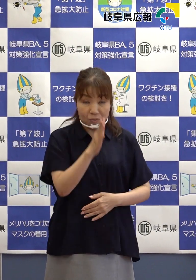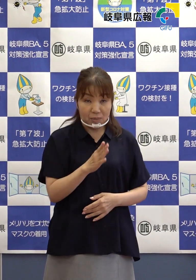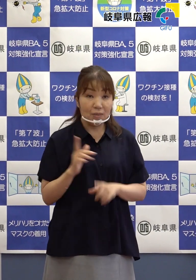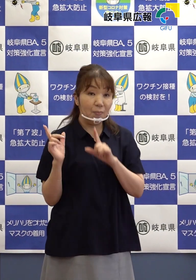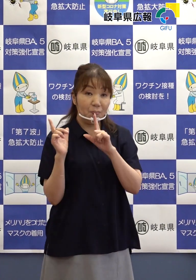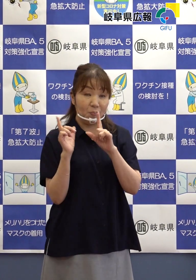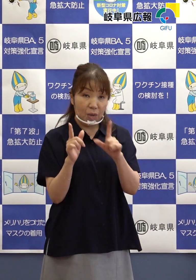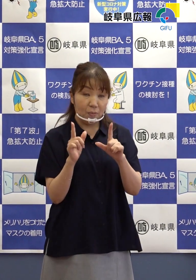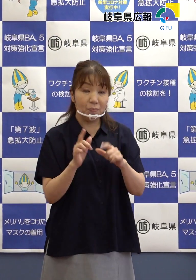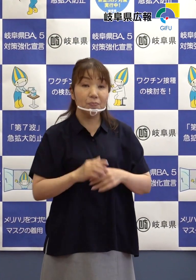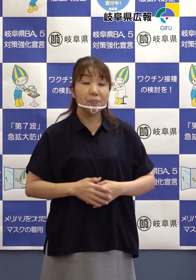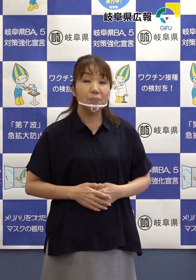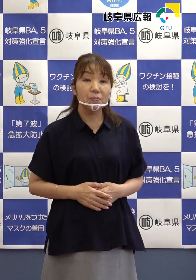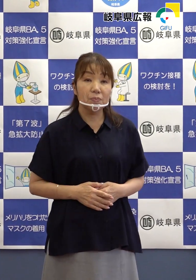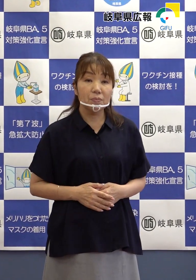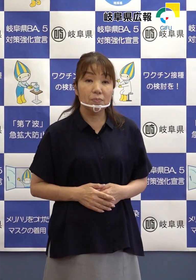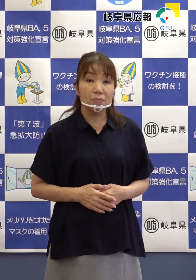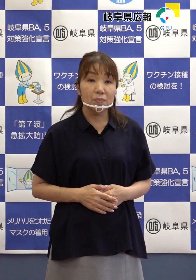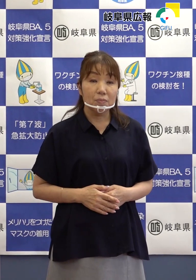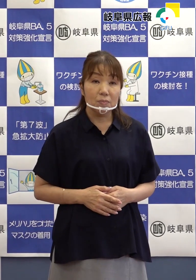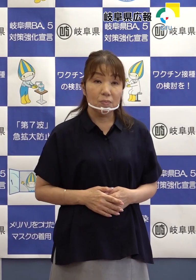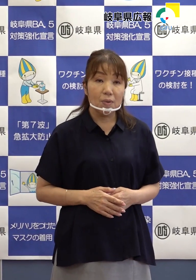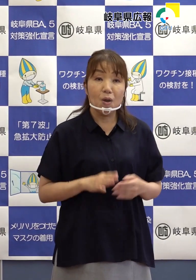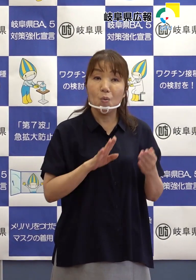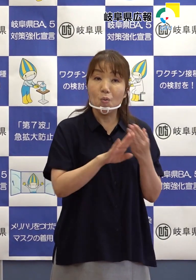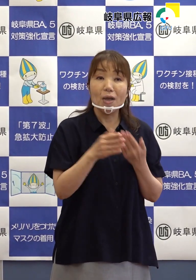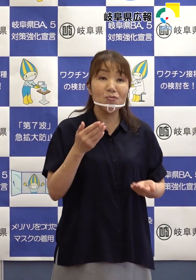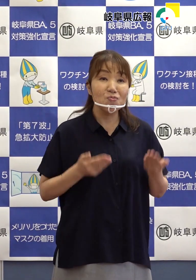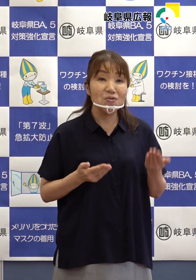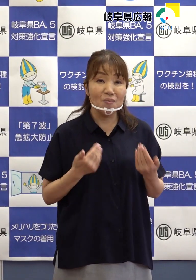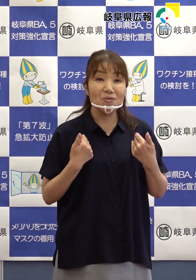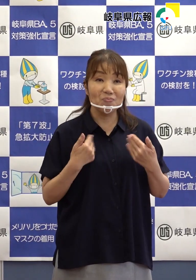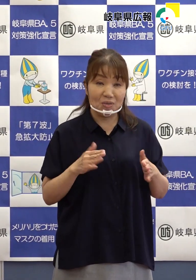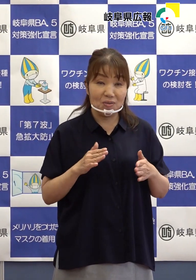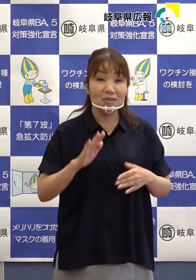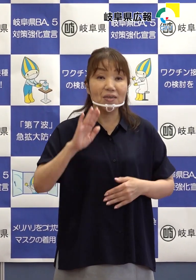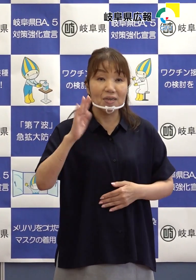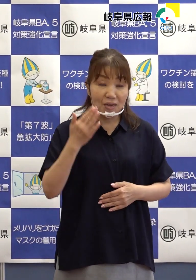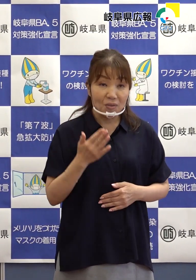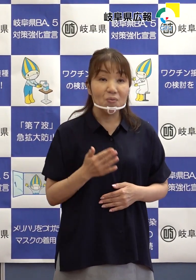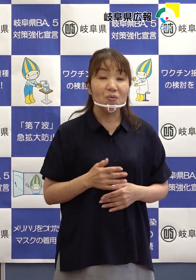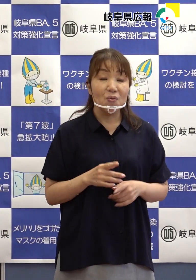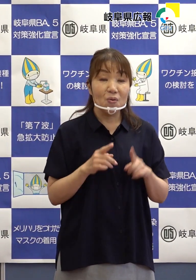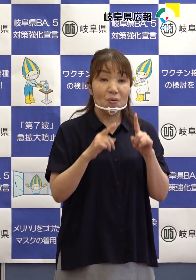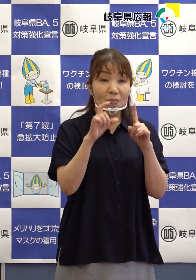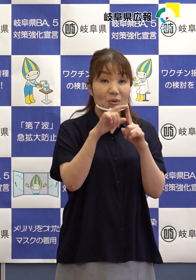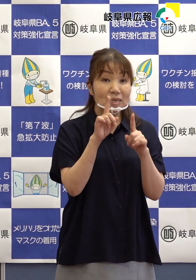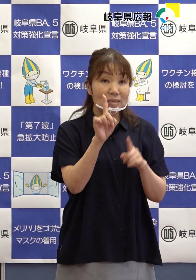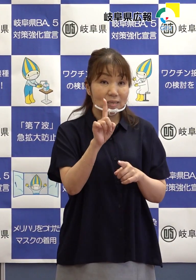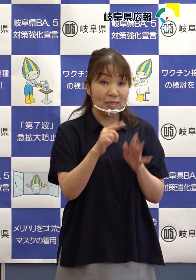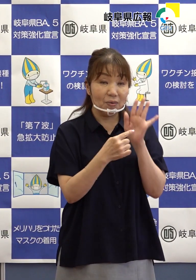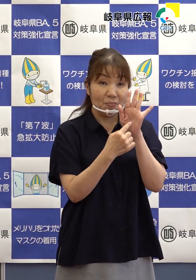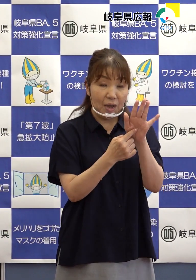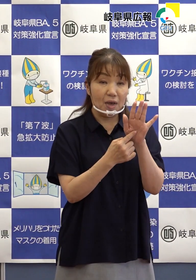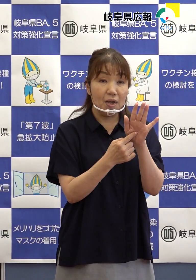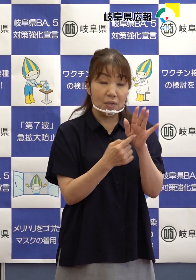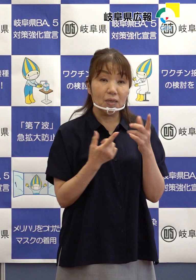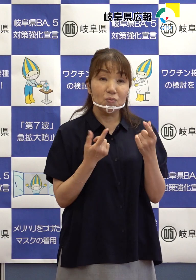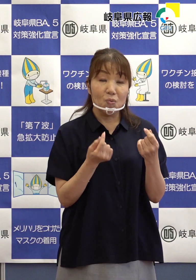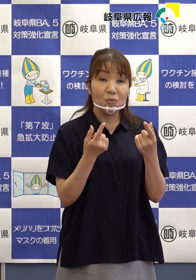あのうつに他県と比較しているわけではありませんであの冒頭の1ページ目にありますようにですね